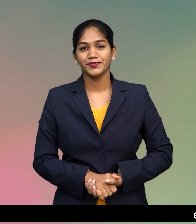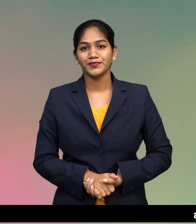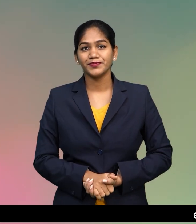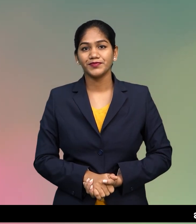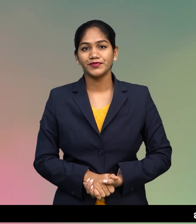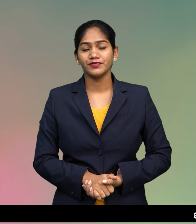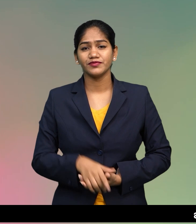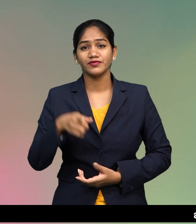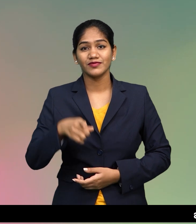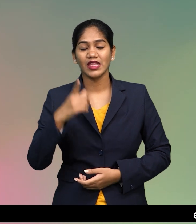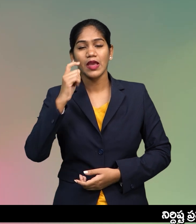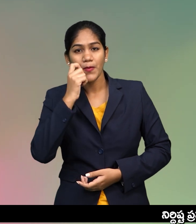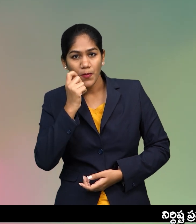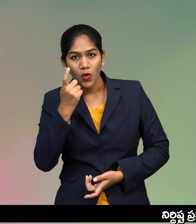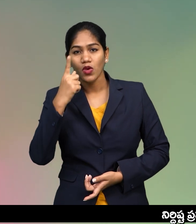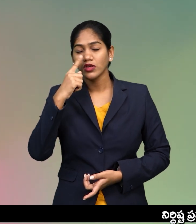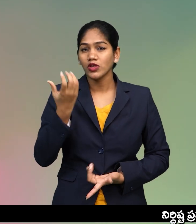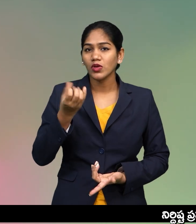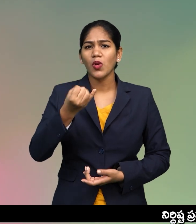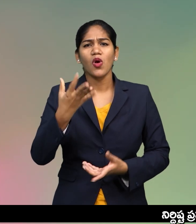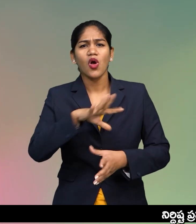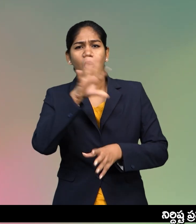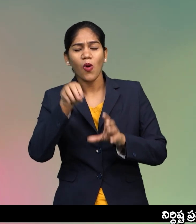భారత జనగణనం నిర్దిష్ట ప్రమాణాలను ఉపయోగించి